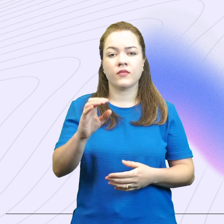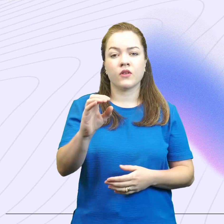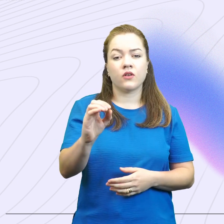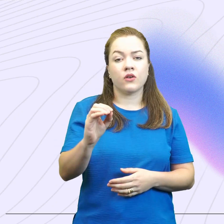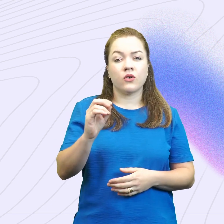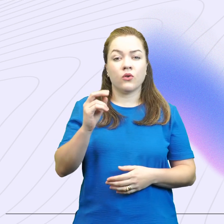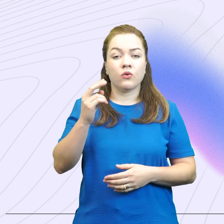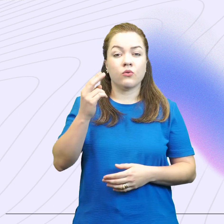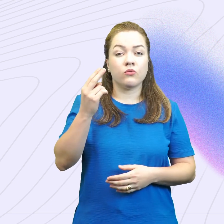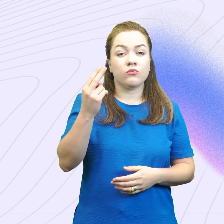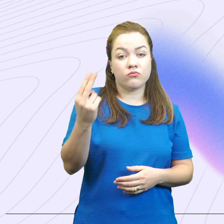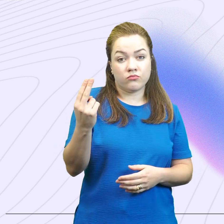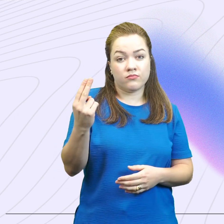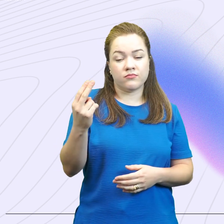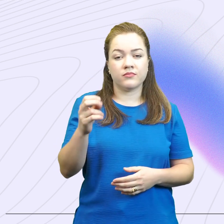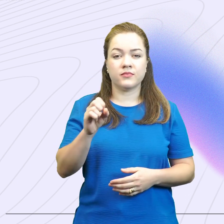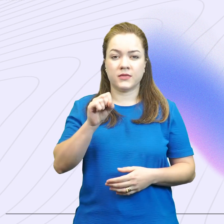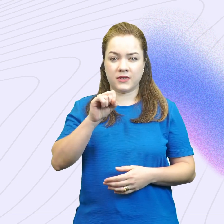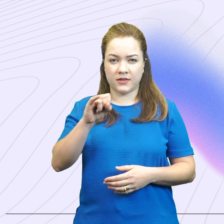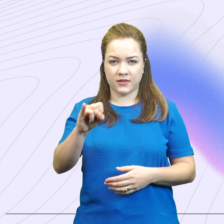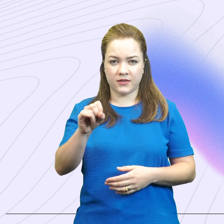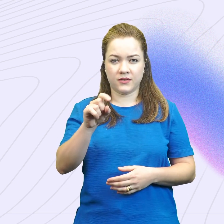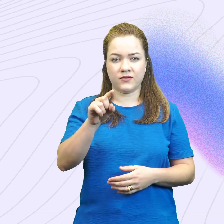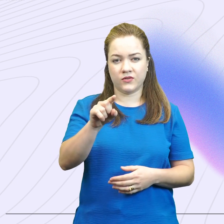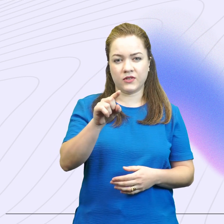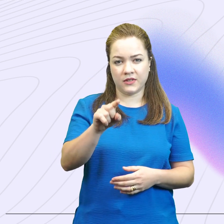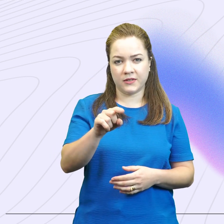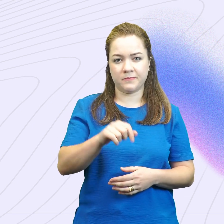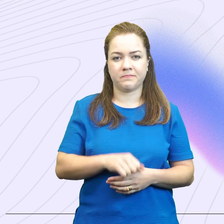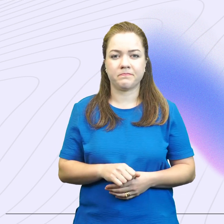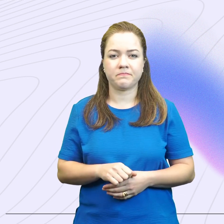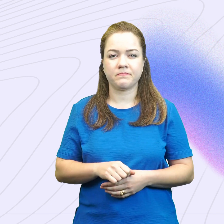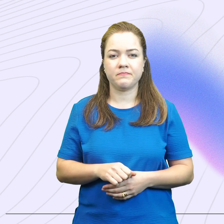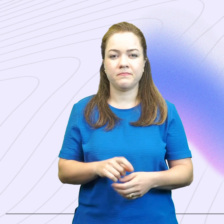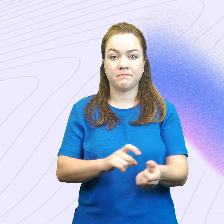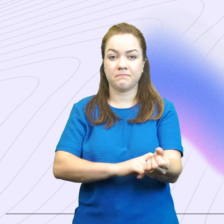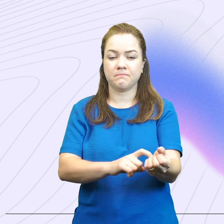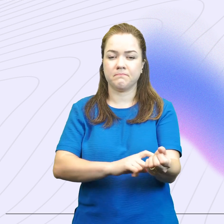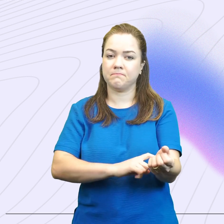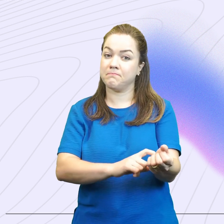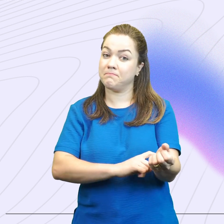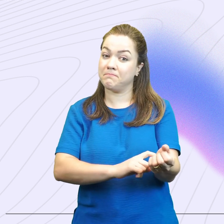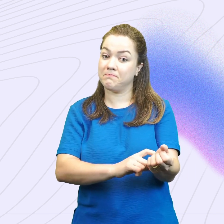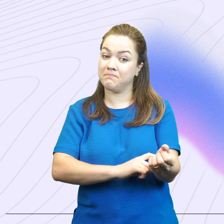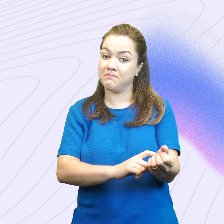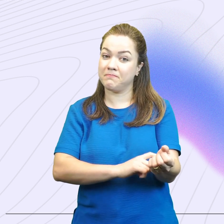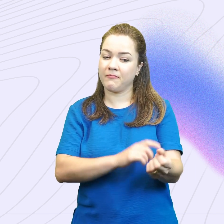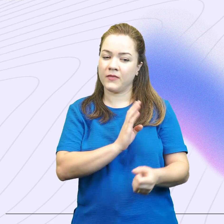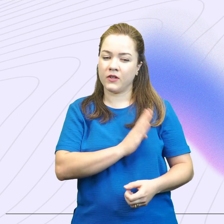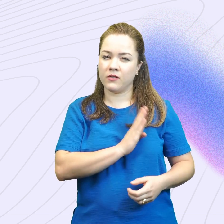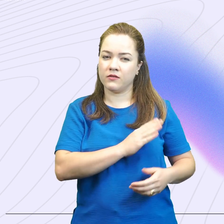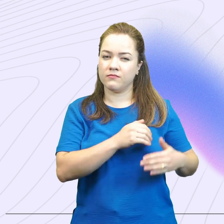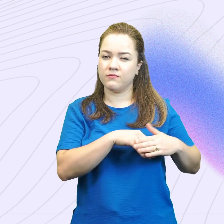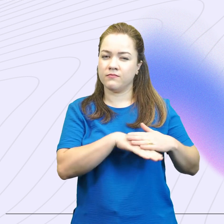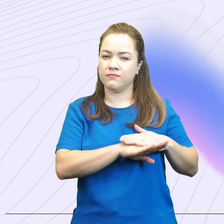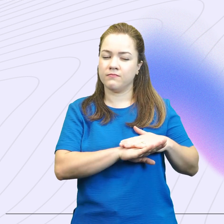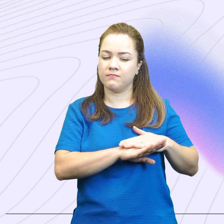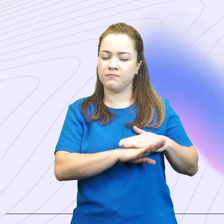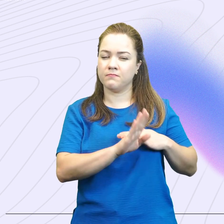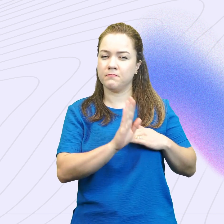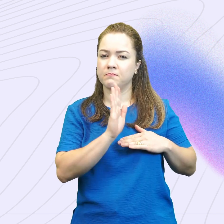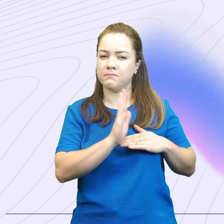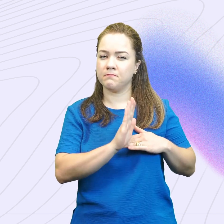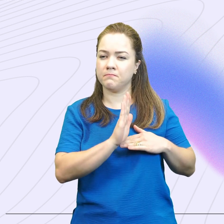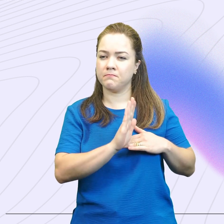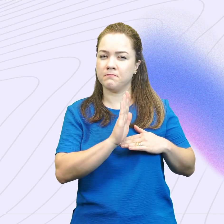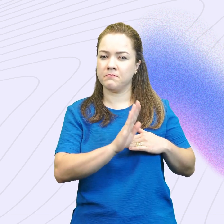Ou, se você é desses que se estressam, que guarda algo no coração, que de